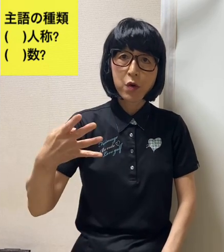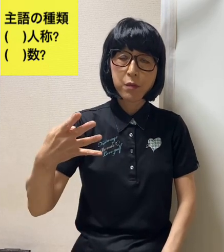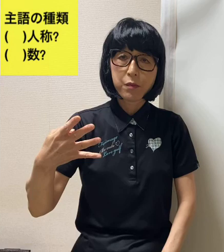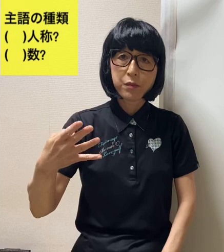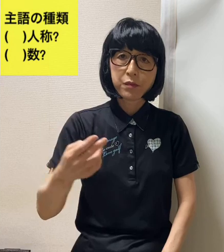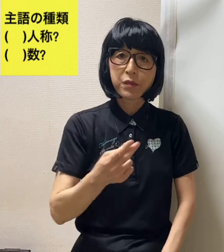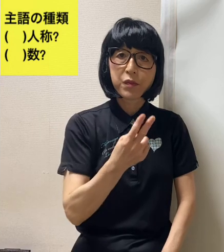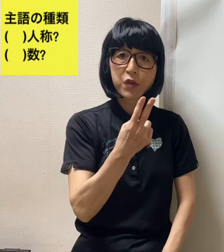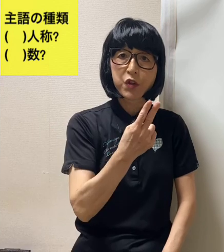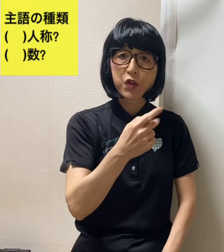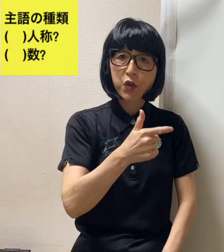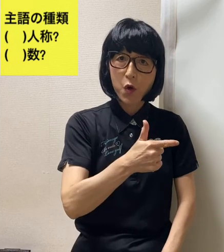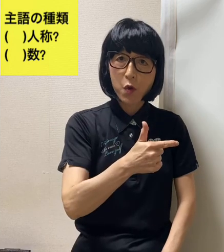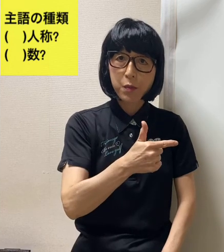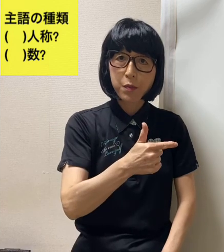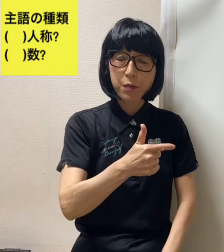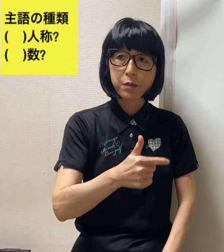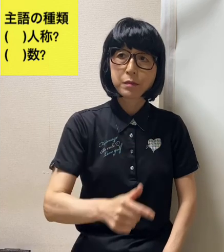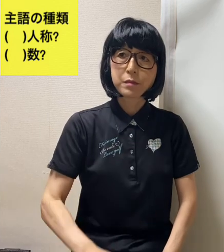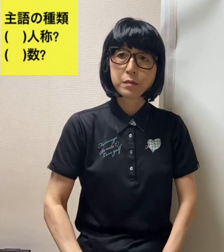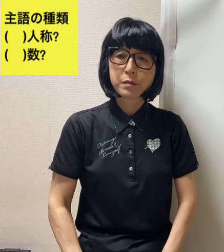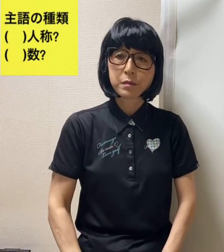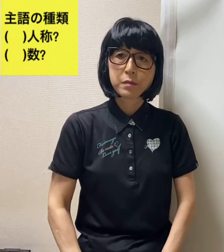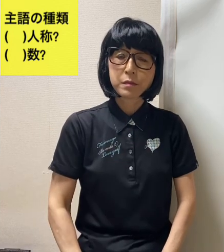丸4、 Tom。